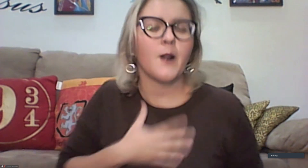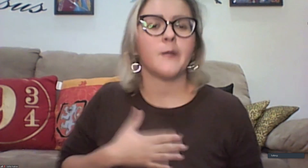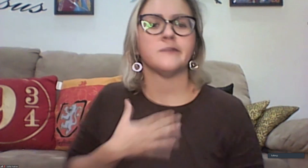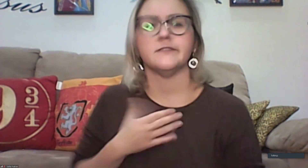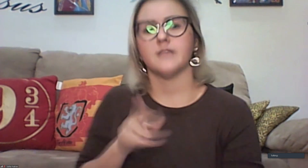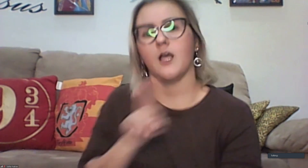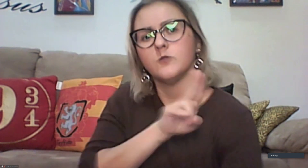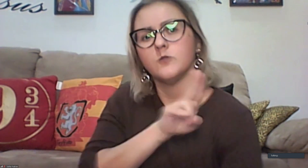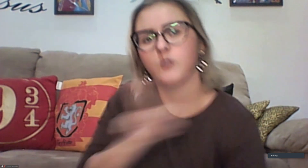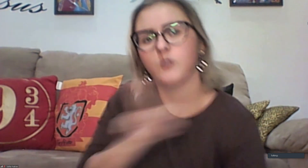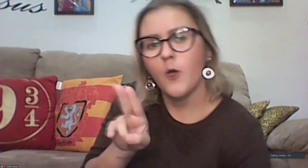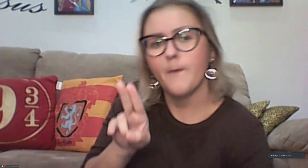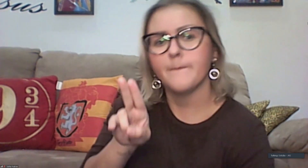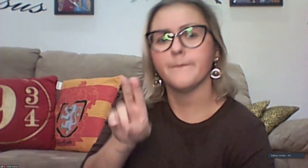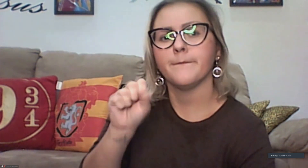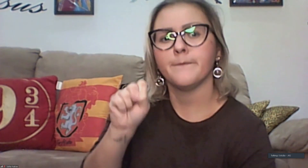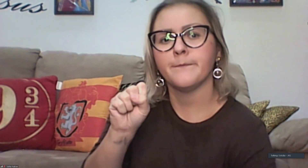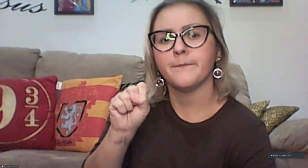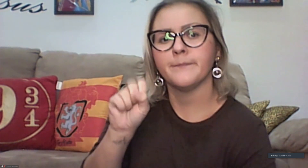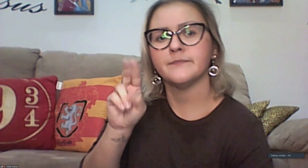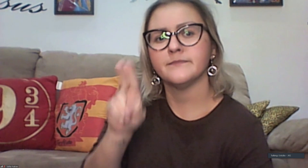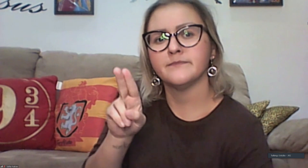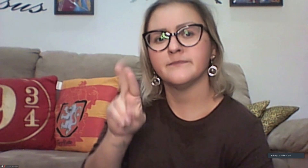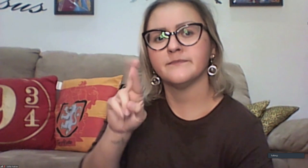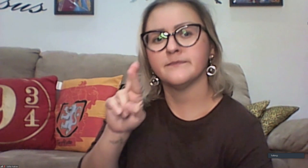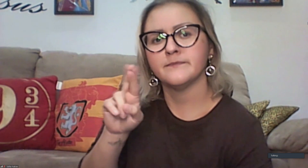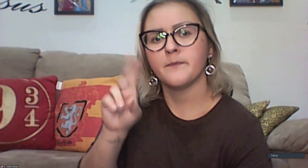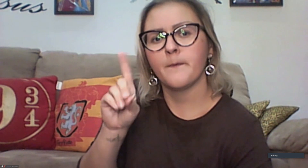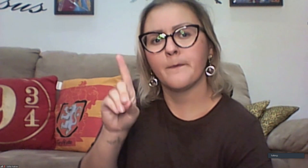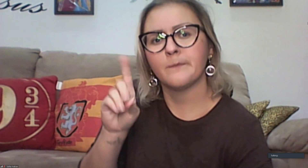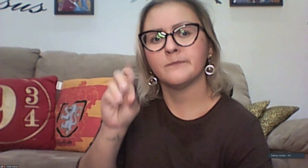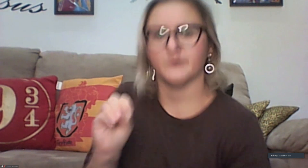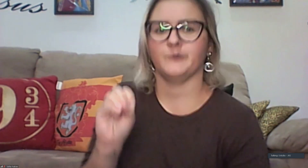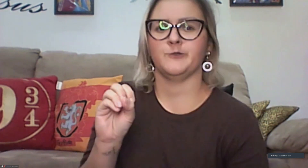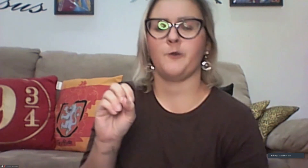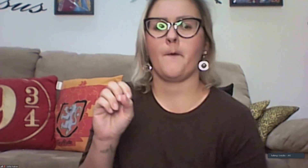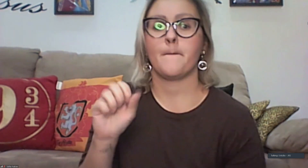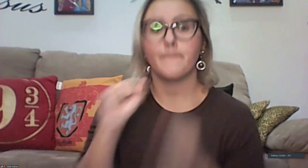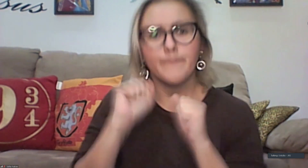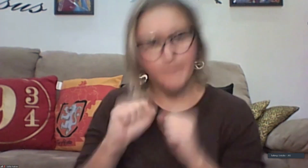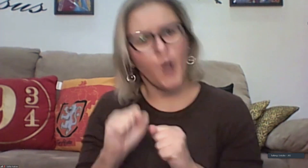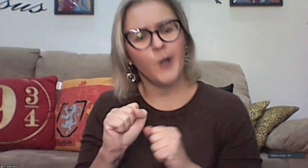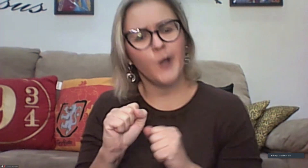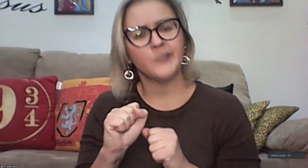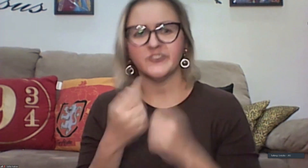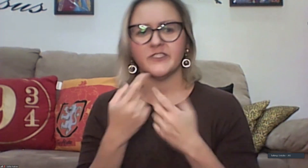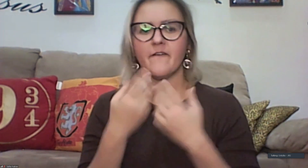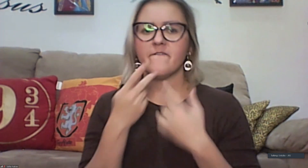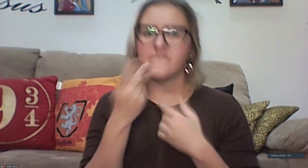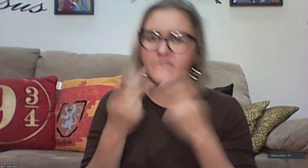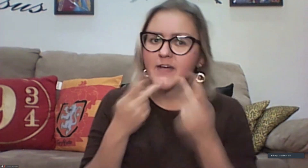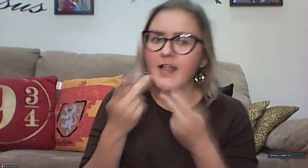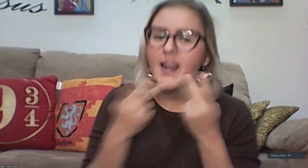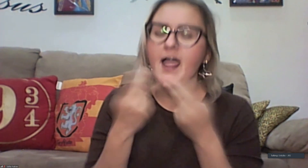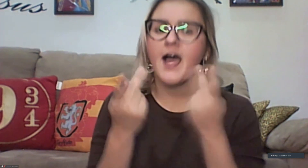O que é ser um surdo, na verdade? Quando a gente fala a respeito dele,